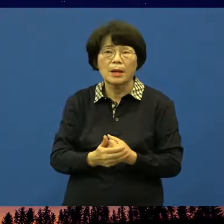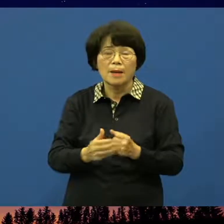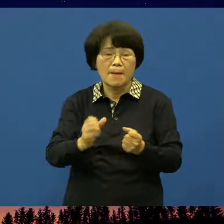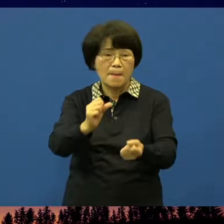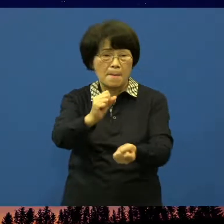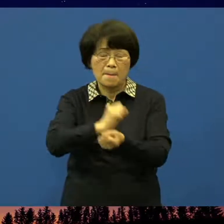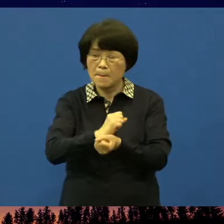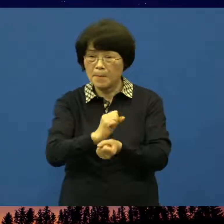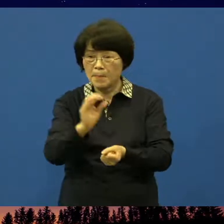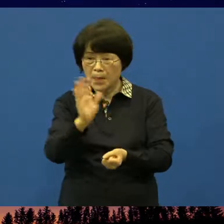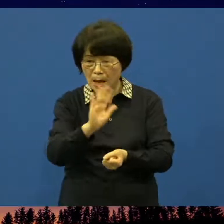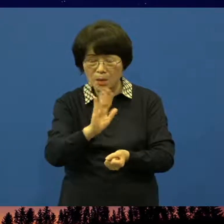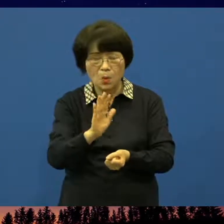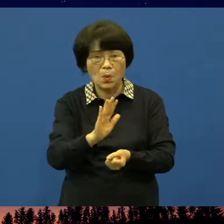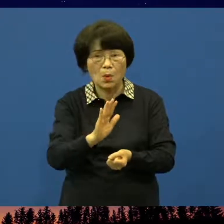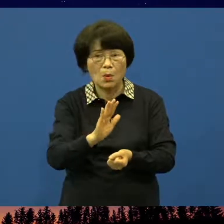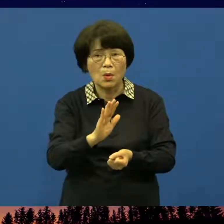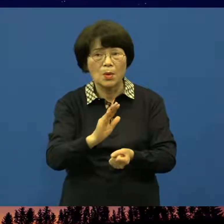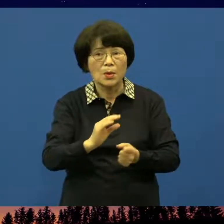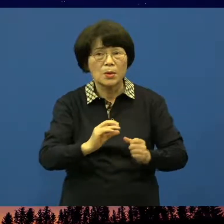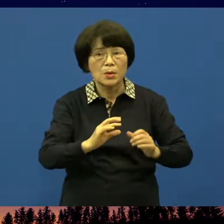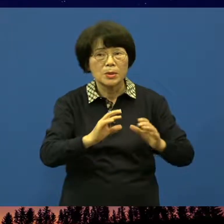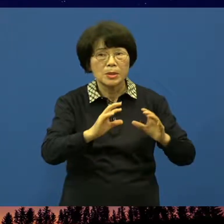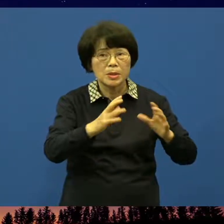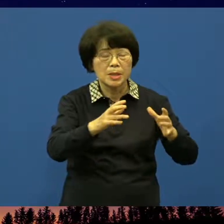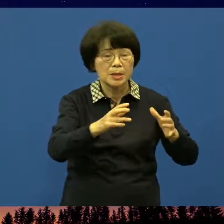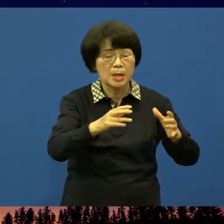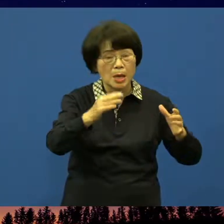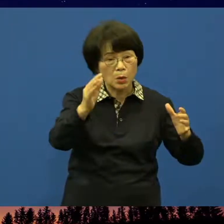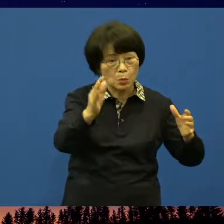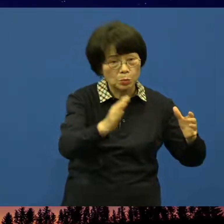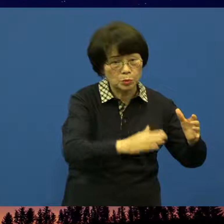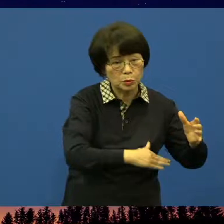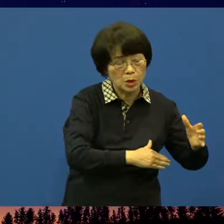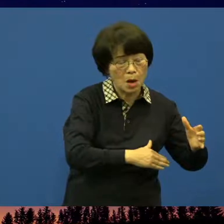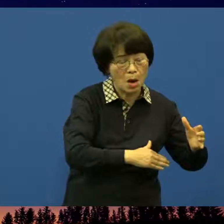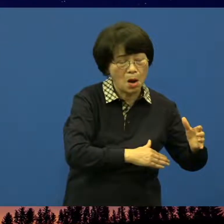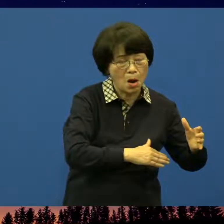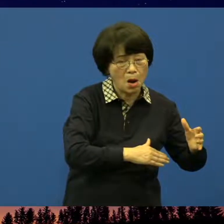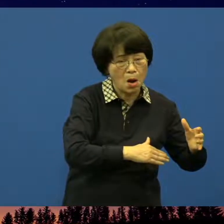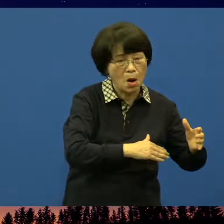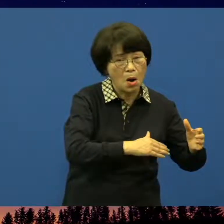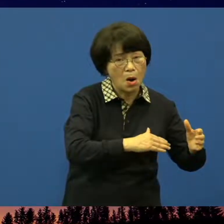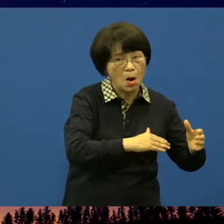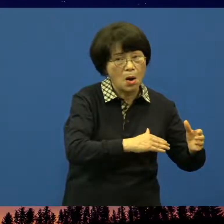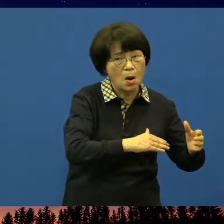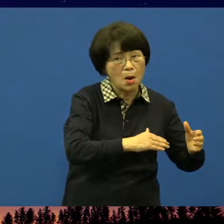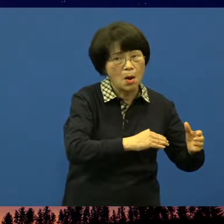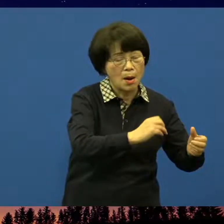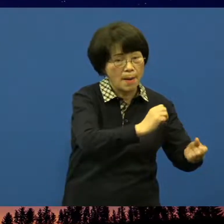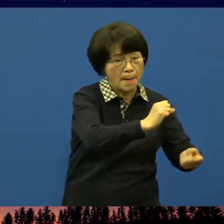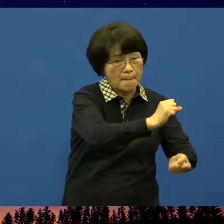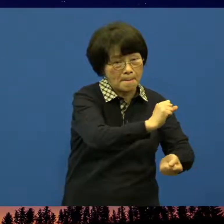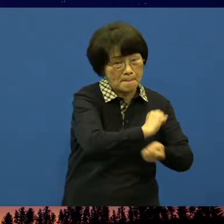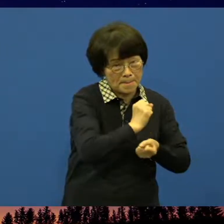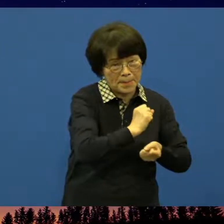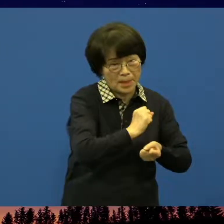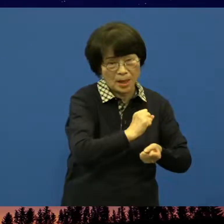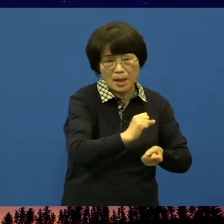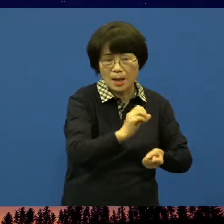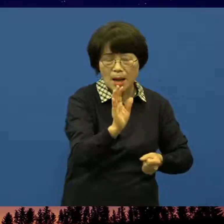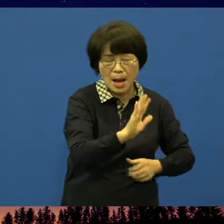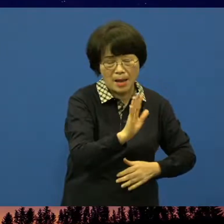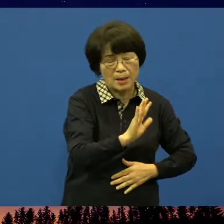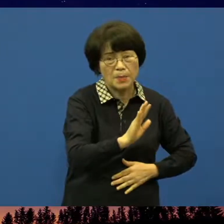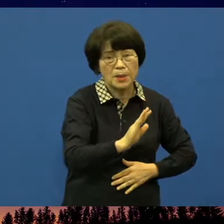오염되는 게 아니에요. 그게 세상에 그 악한 것들이, 세상에 거짓된 것들이 우리를